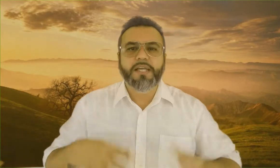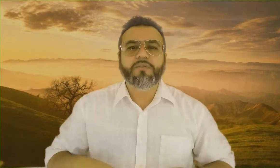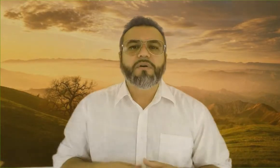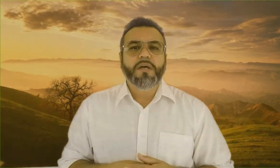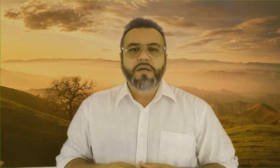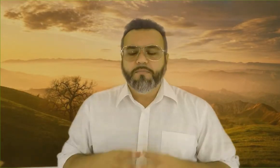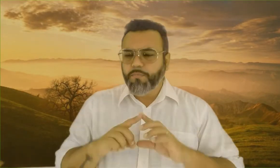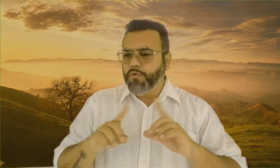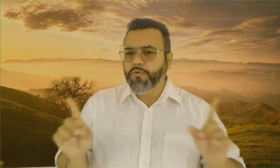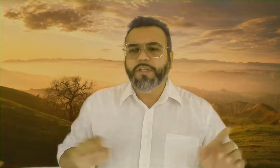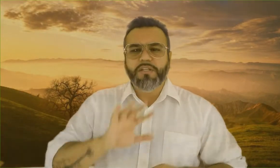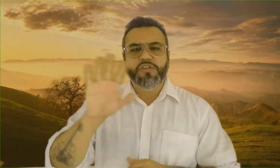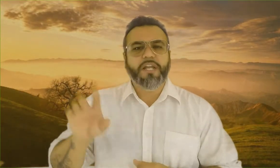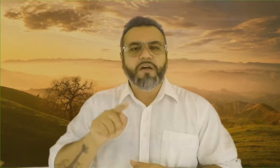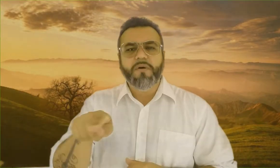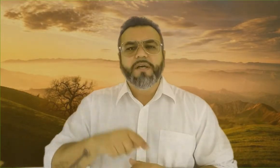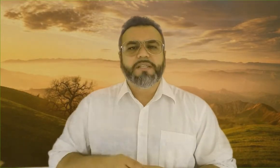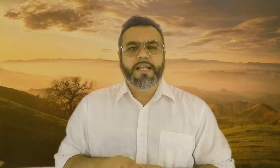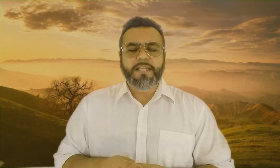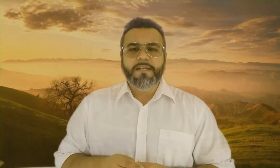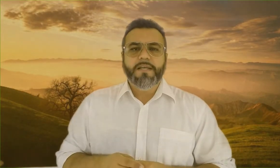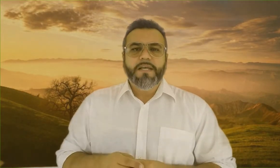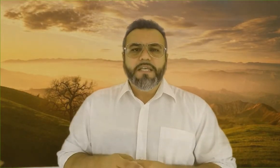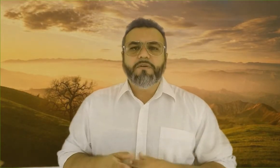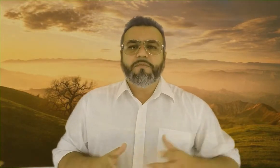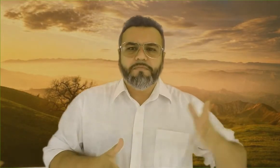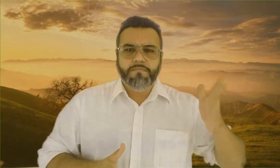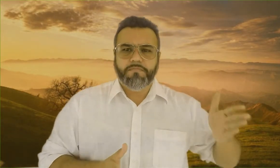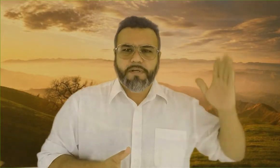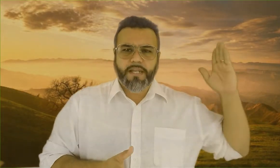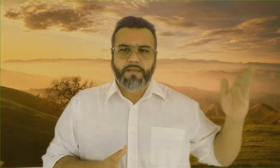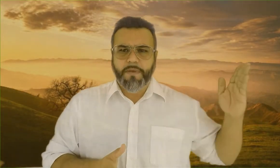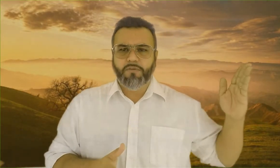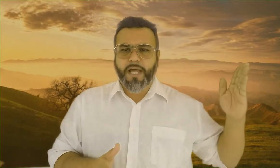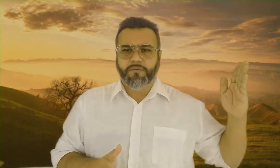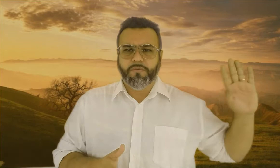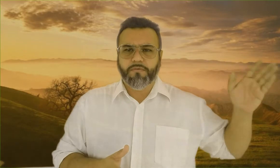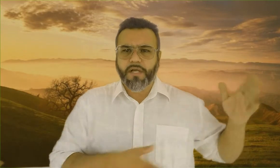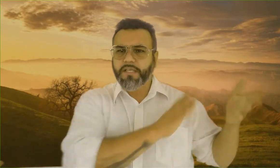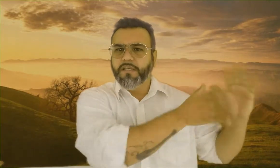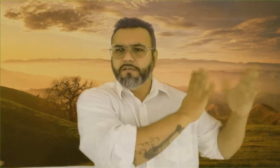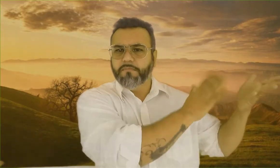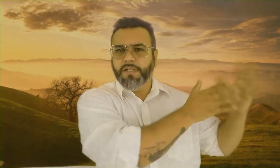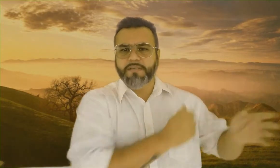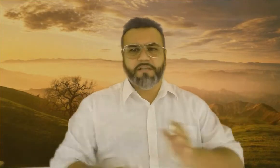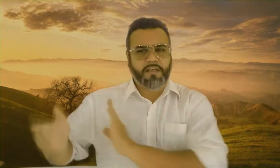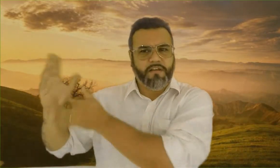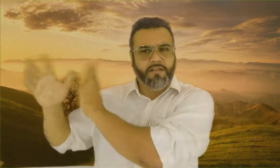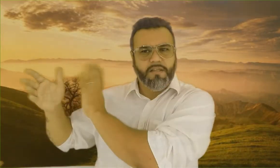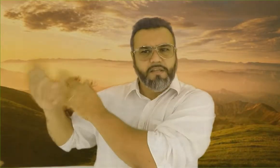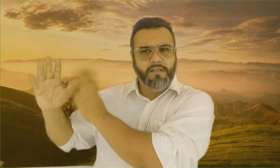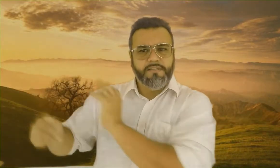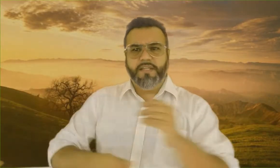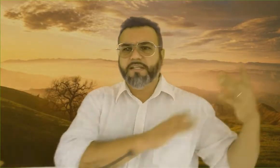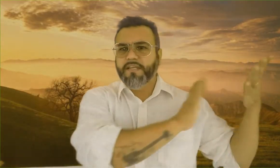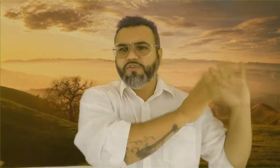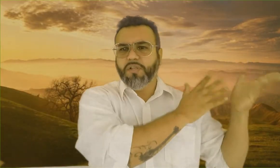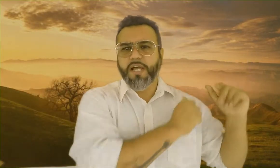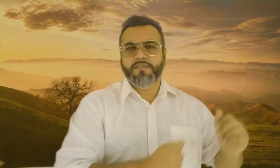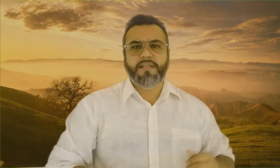falando, o público, né, no geral está ali e o cara está bem do lado, aqui, está sinalizando de um lado, sinalizando